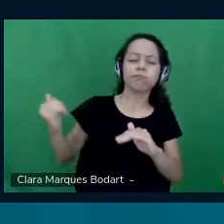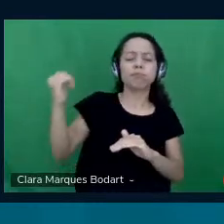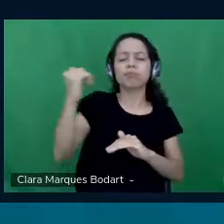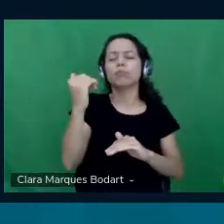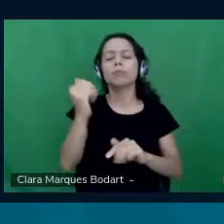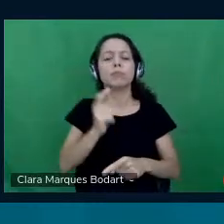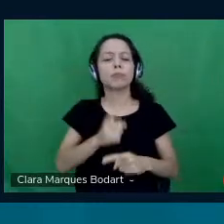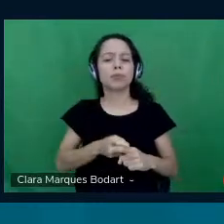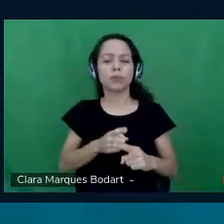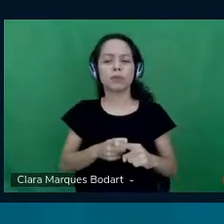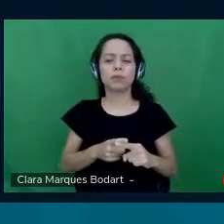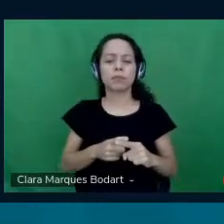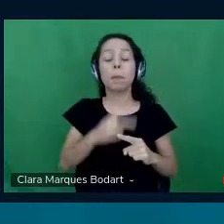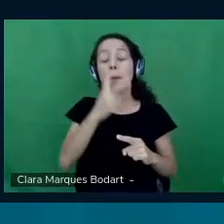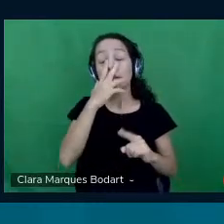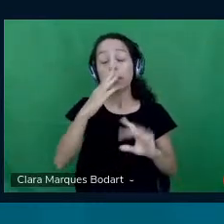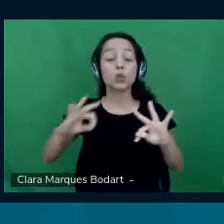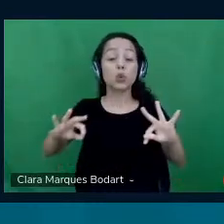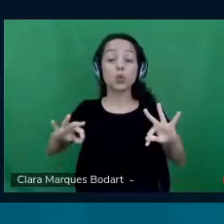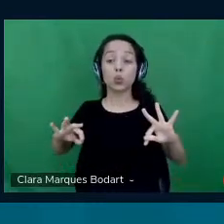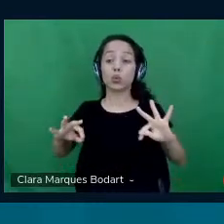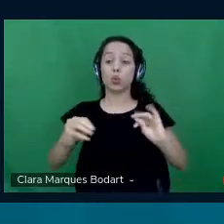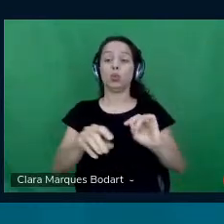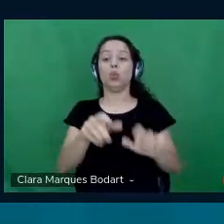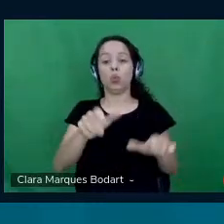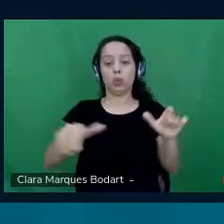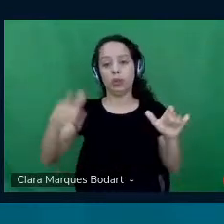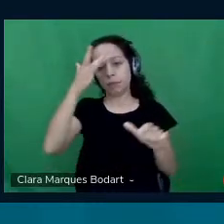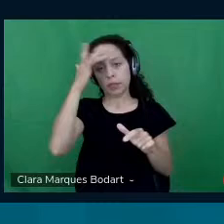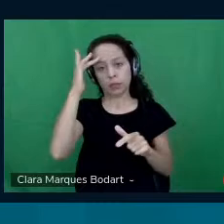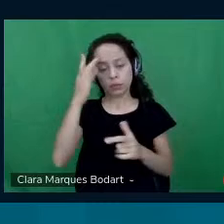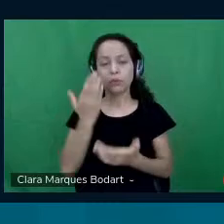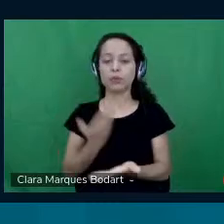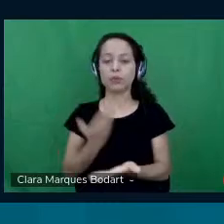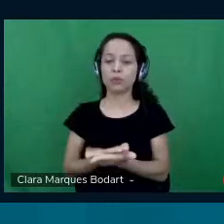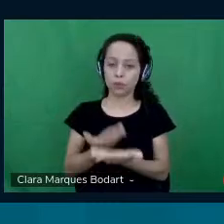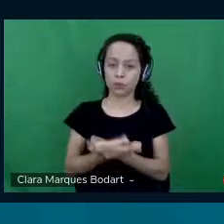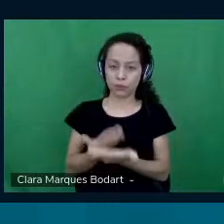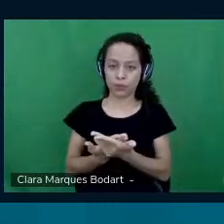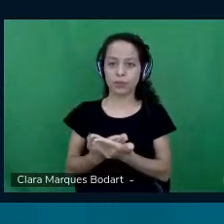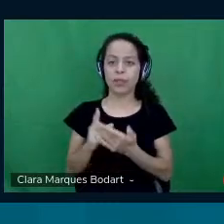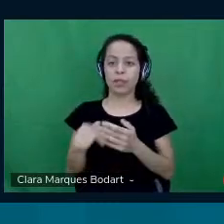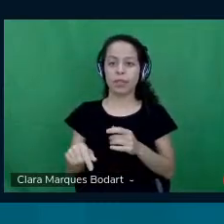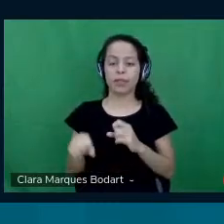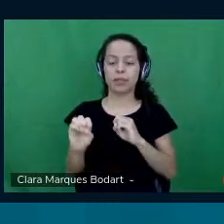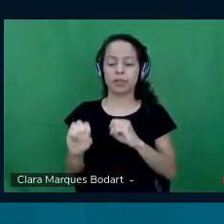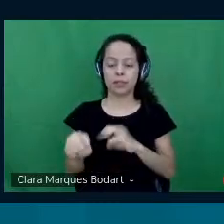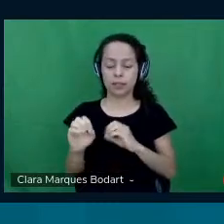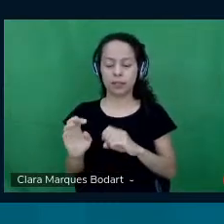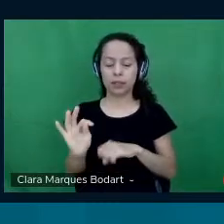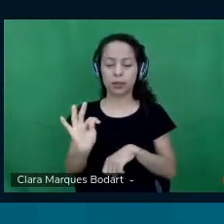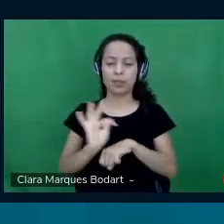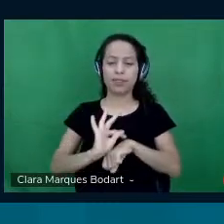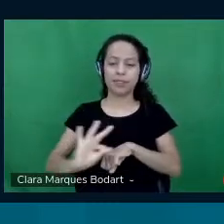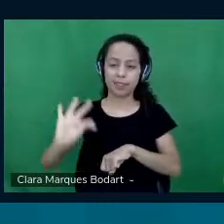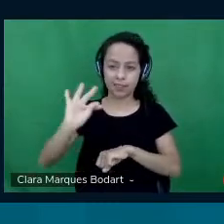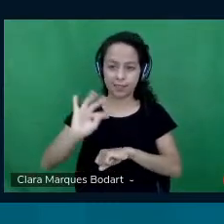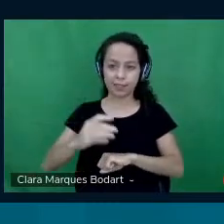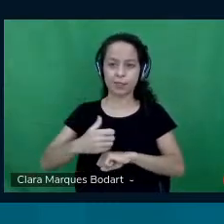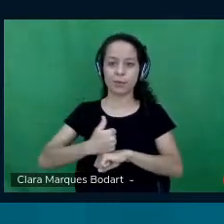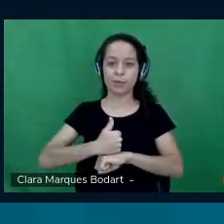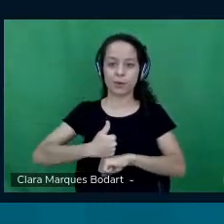né, obrigatoriamente, compulsoriamente, estudante de ensino técnico profissional, né?